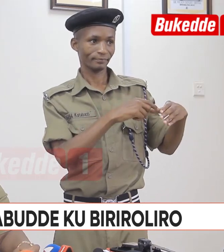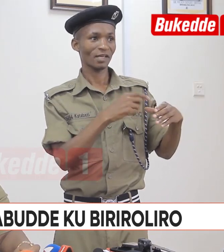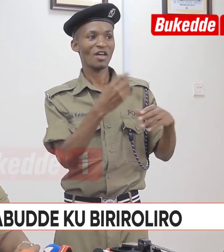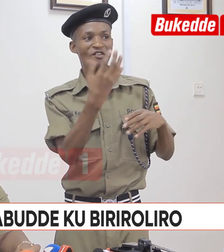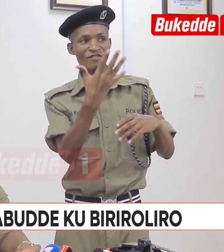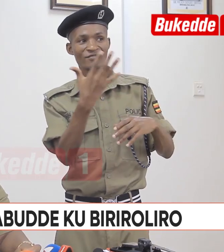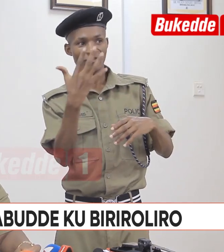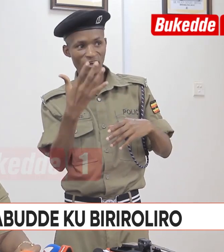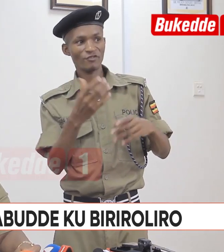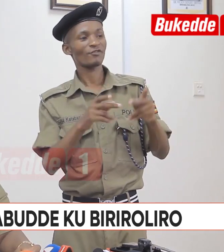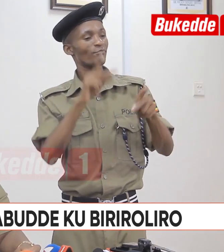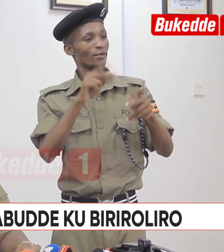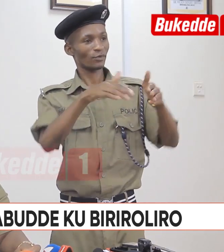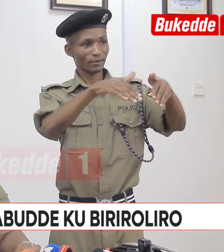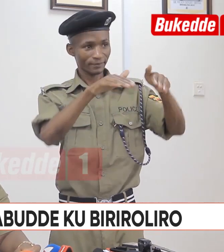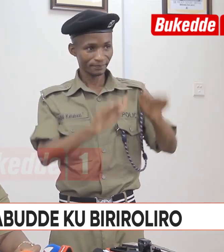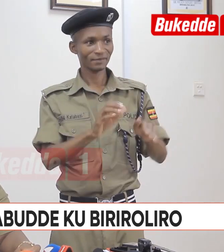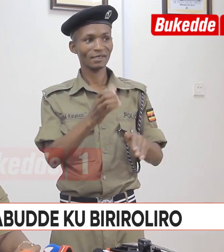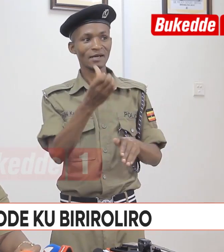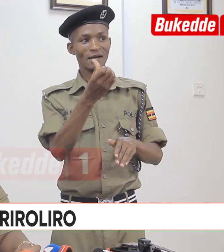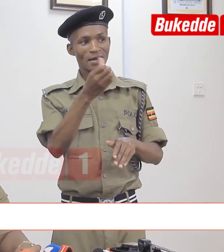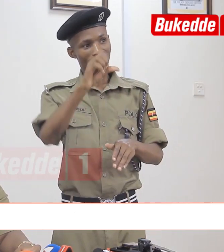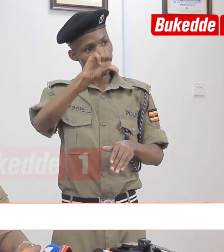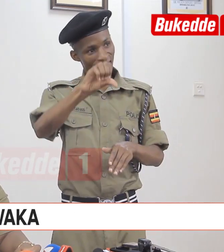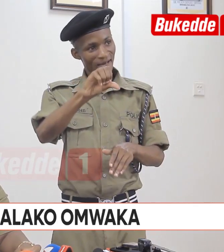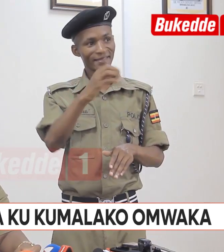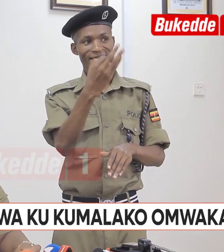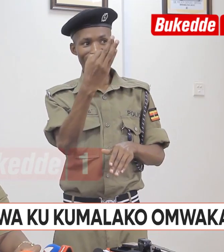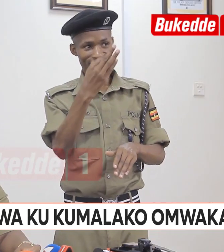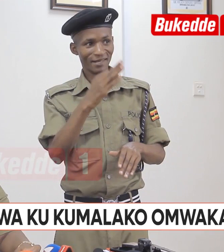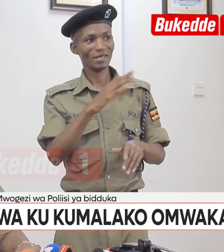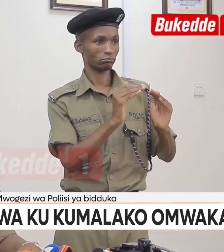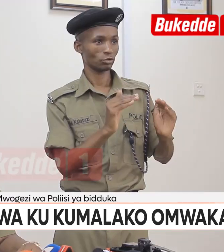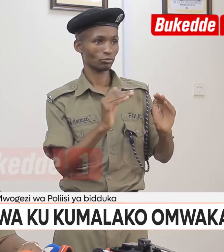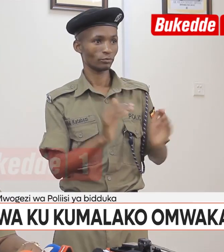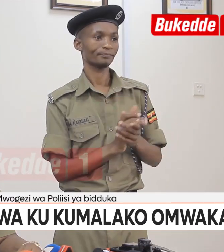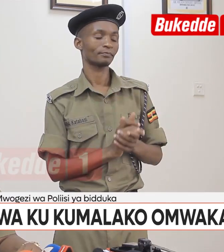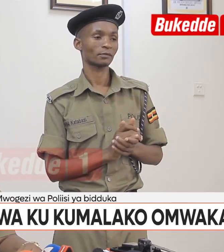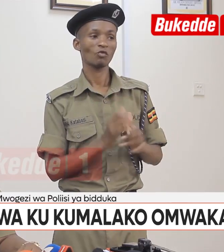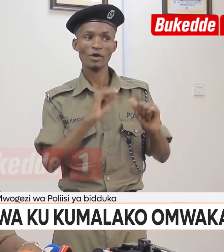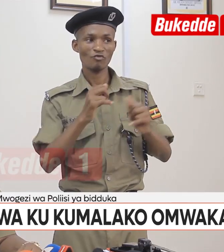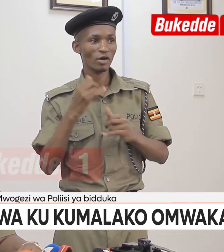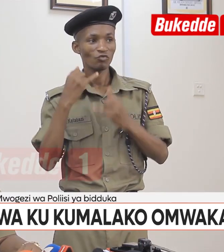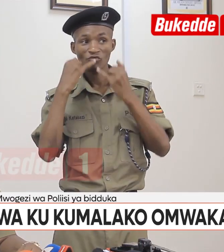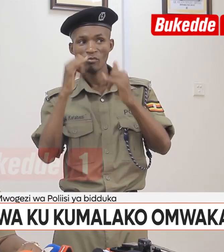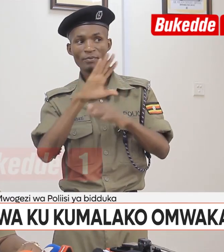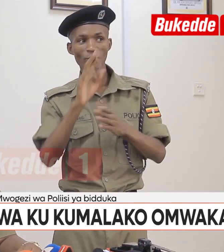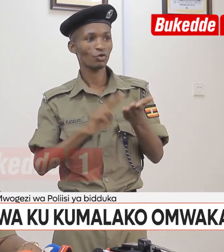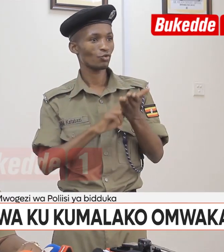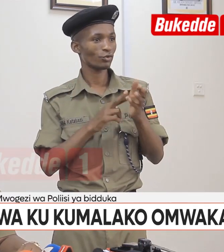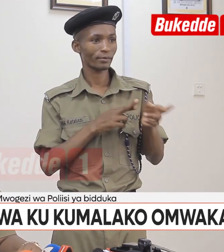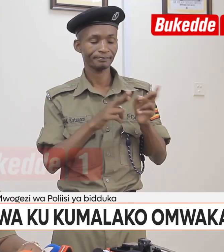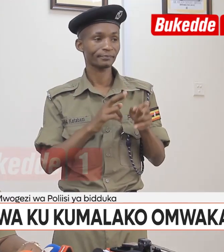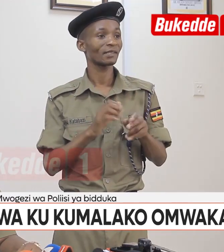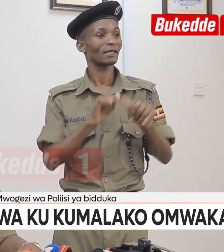mwa abantu. Chenda mkusatu abantu bako sebo mbwenye ugo. Tujukiza bako zise mbudo wana. Sigaranga